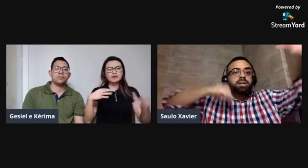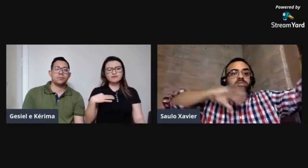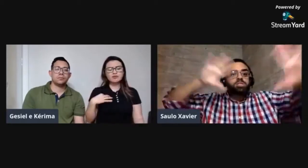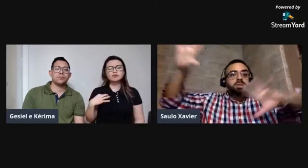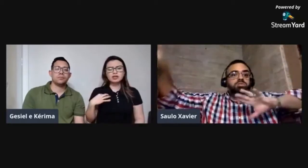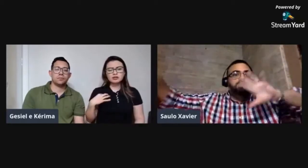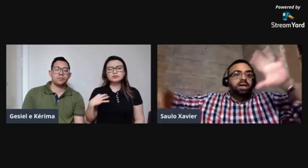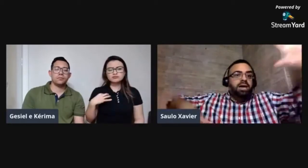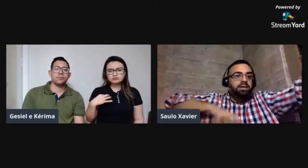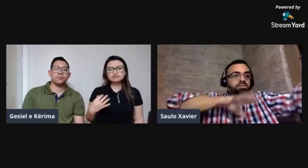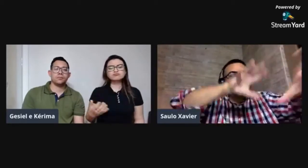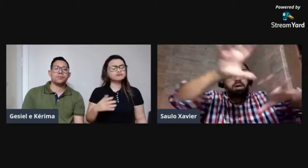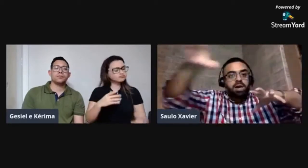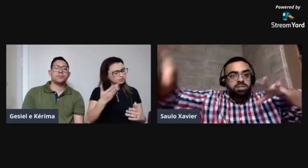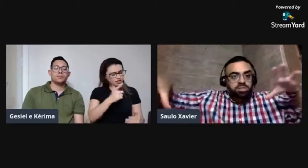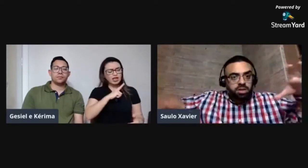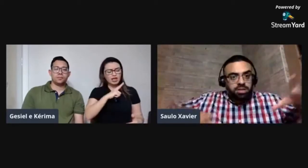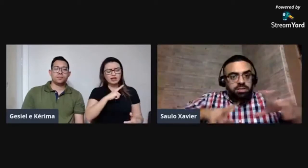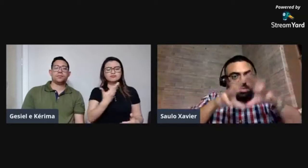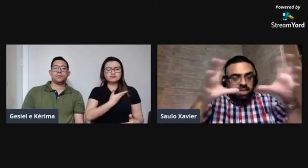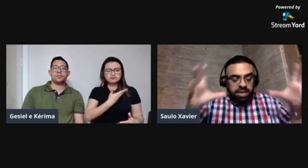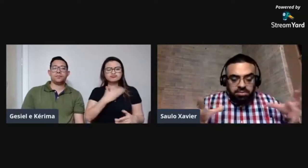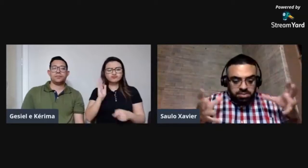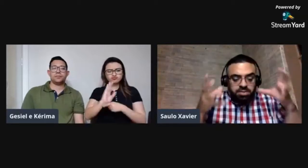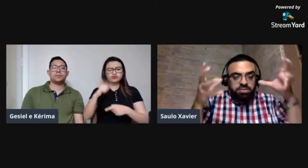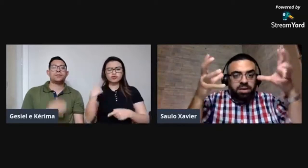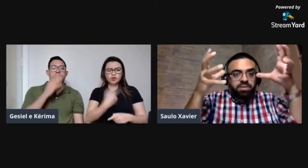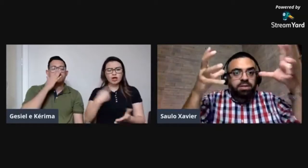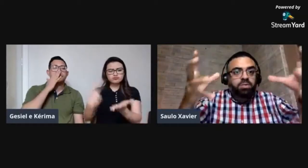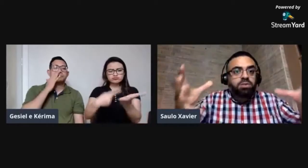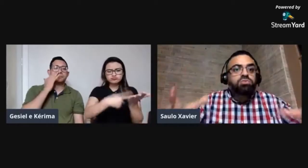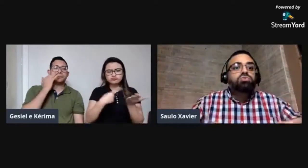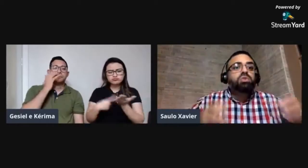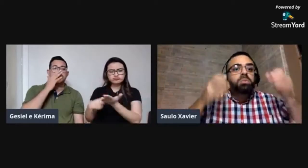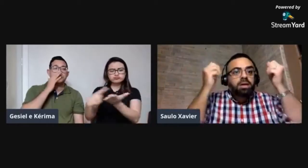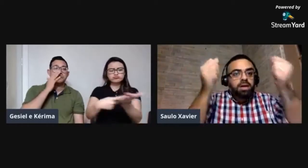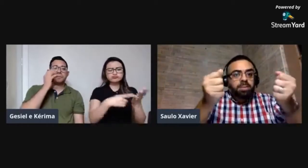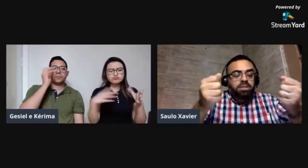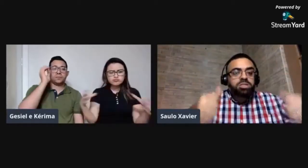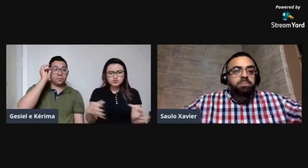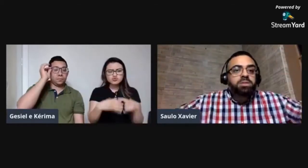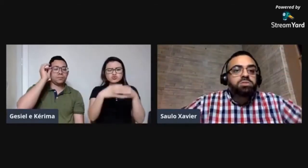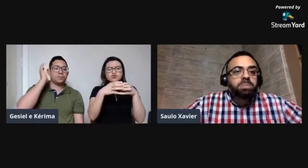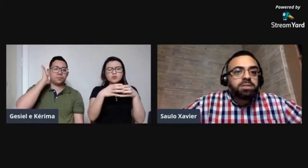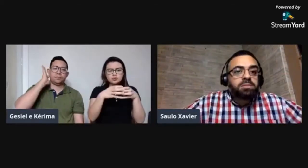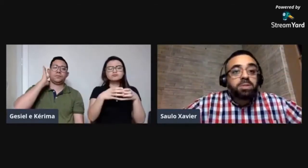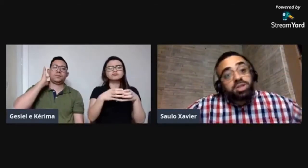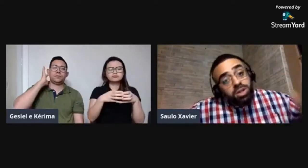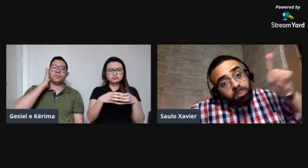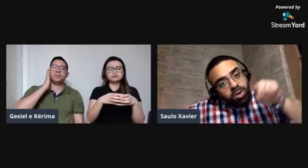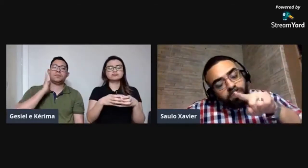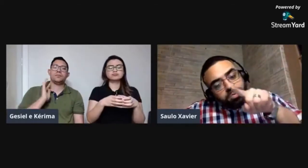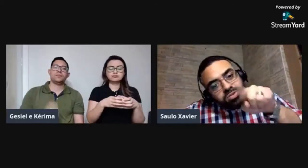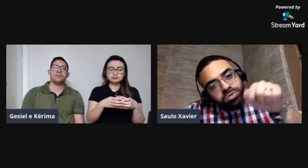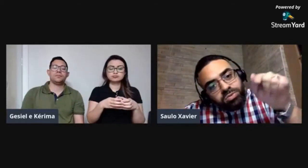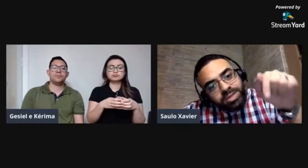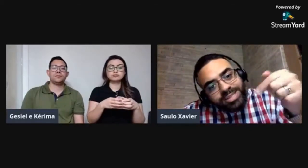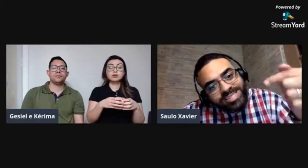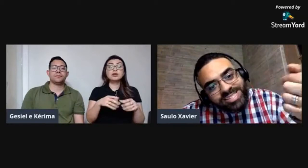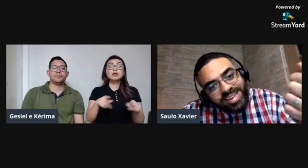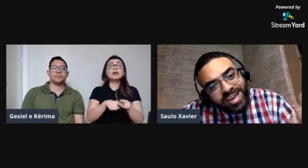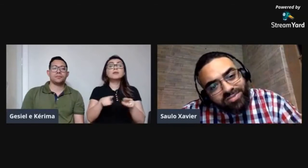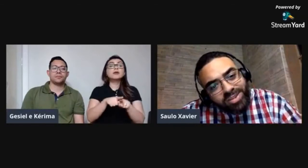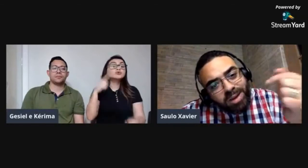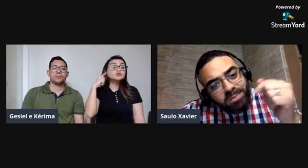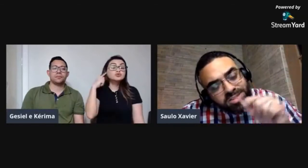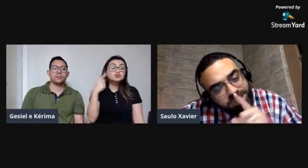que te aparece gente para ajudar, a gente se organizar e conseguir levantar uma turma para deixar a pessoa participante. E o próprio surdo que